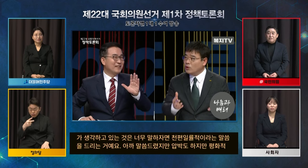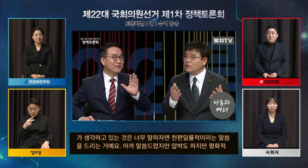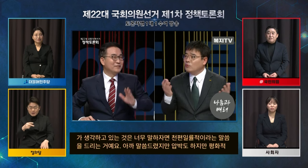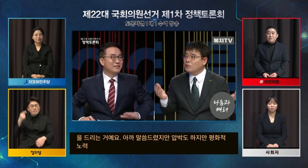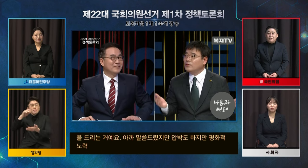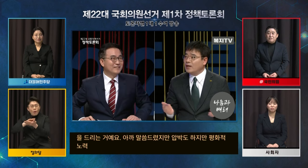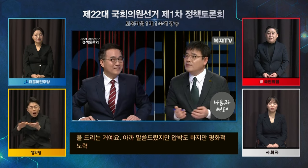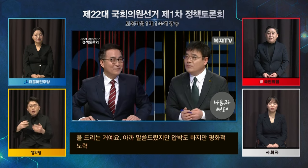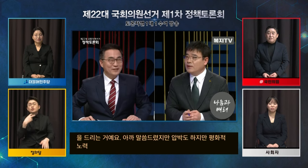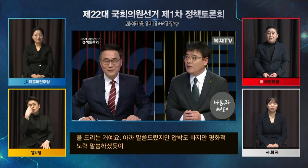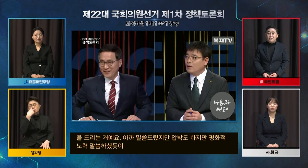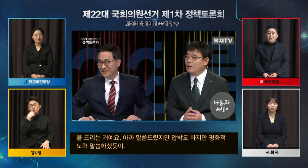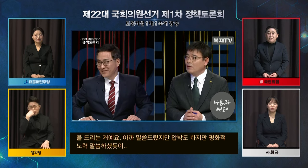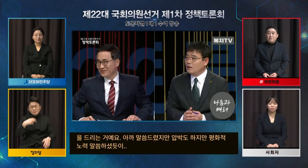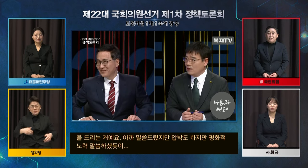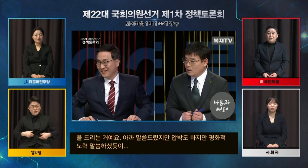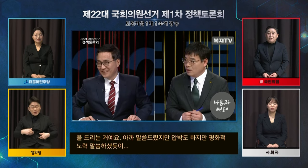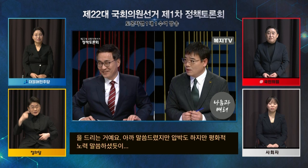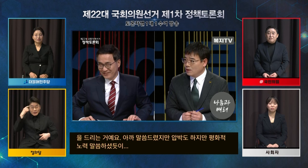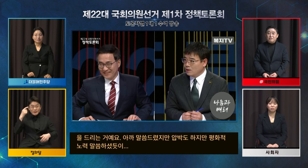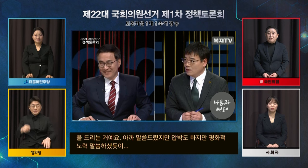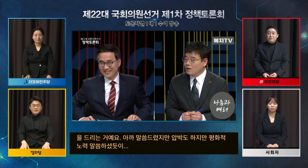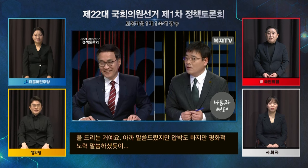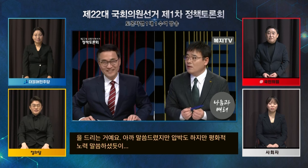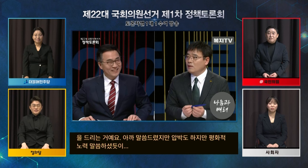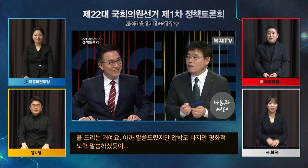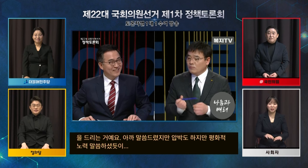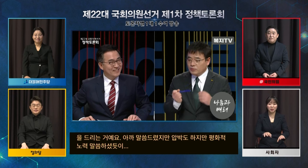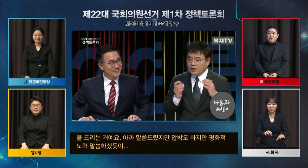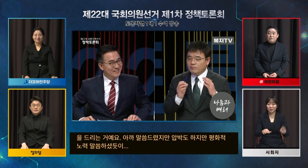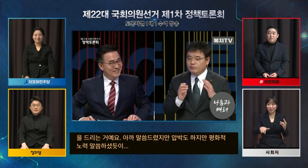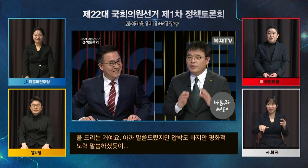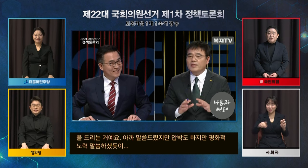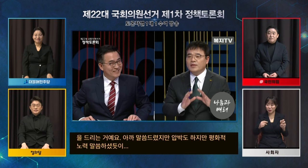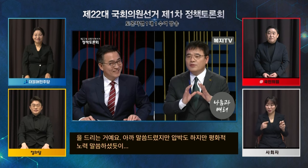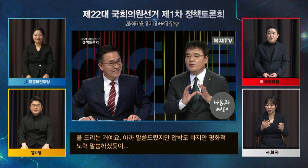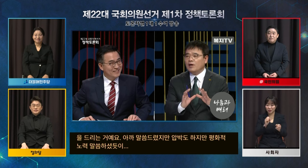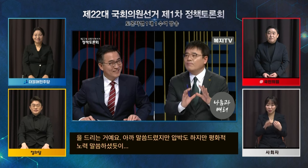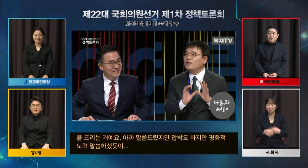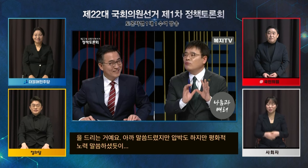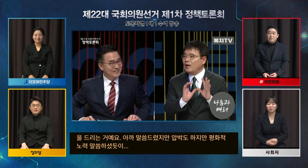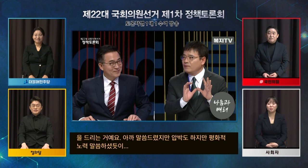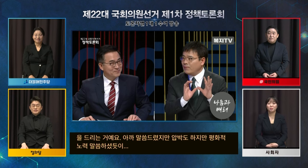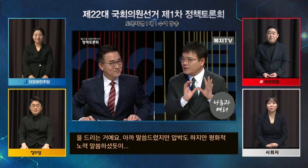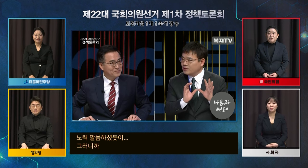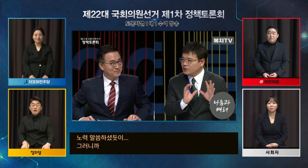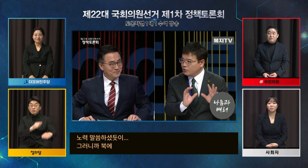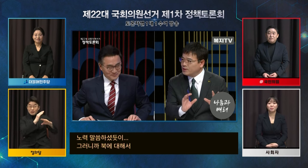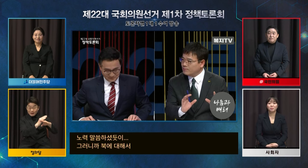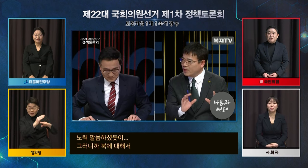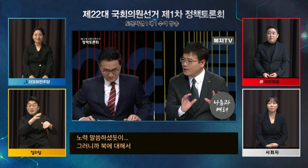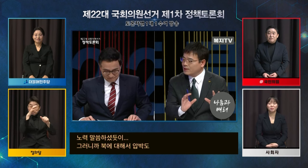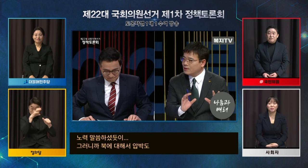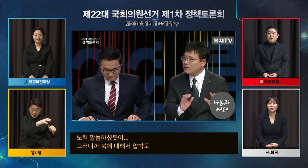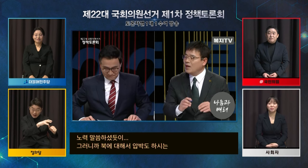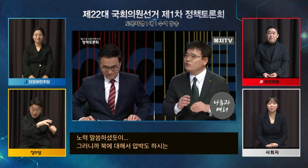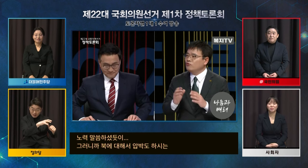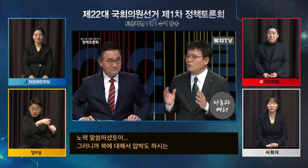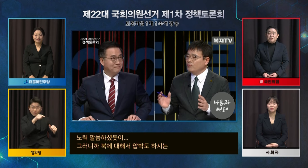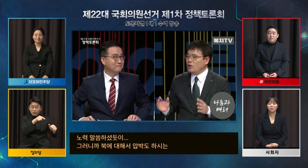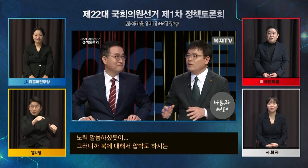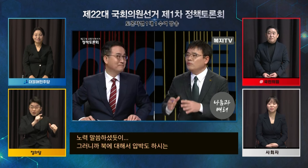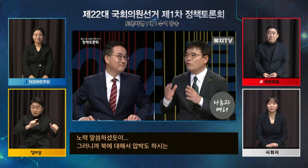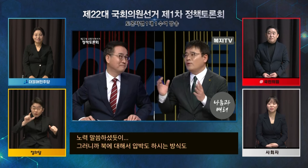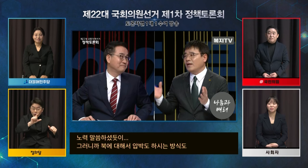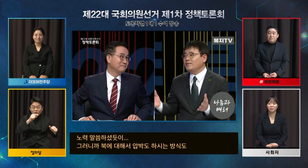정권은 30초 탑재해도 되죠. 알겠습니다. 탑재권을 포장하셨습니다. 그러니까 북에 대해서 압박도 하는 방식을 취하지만 한